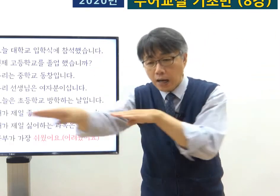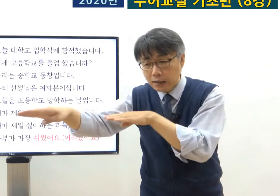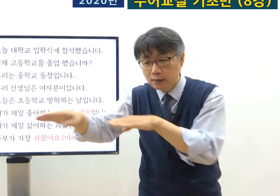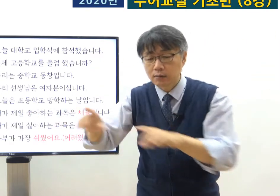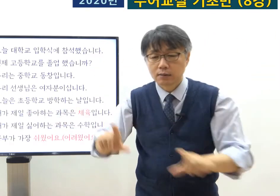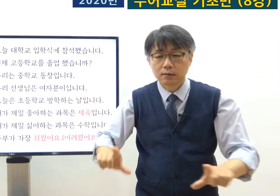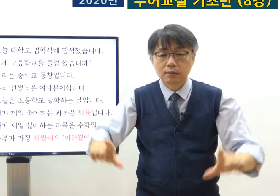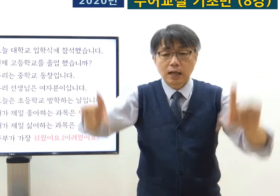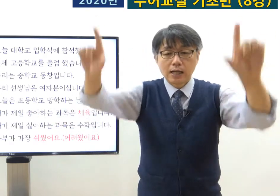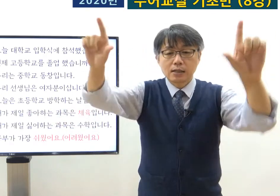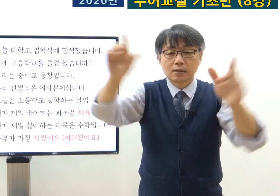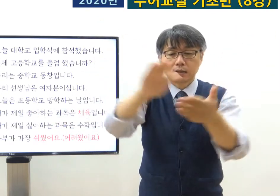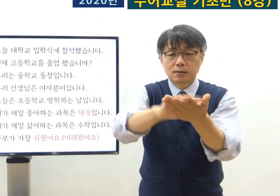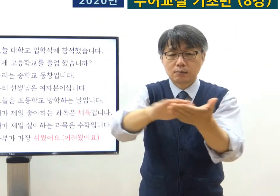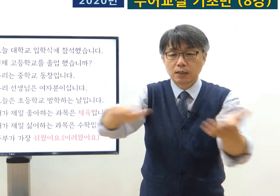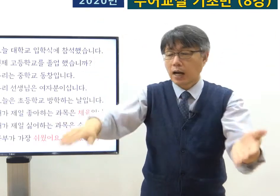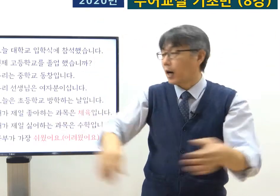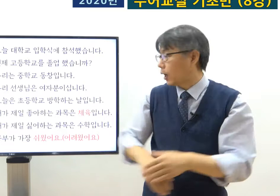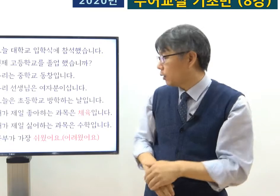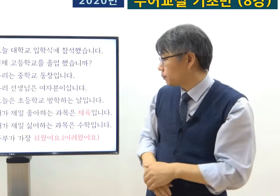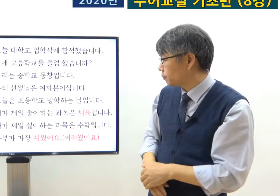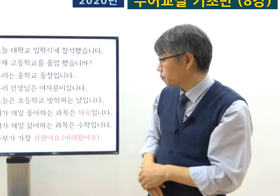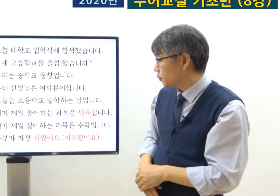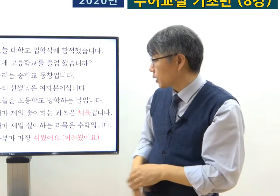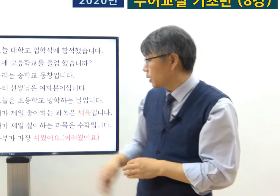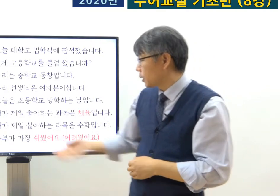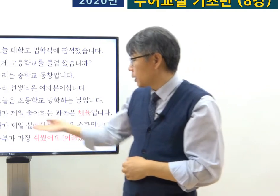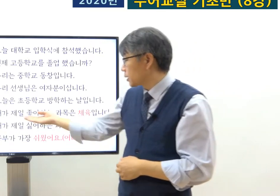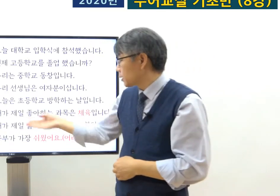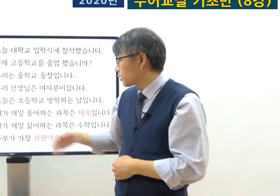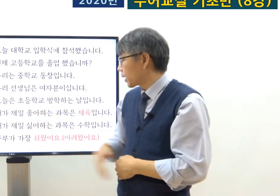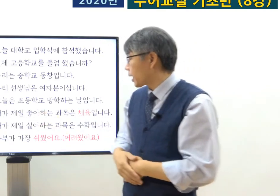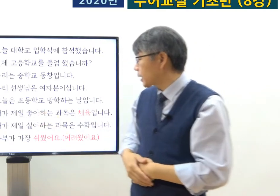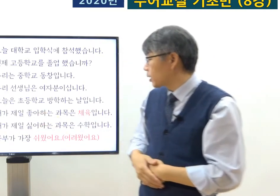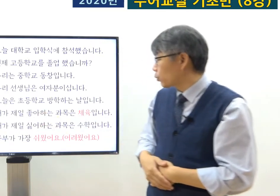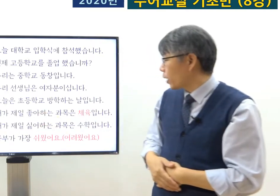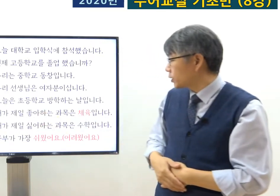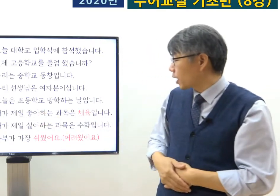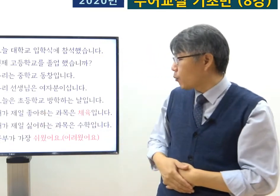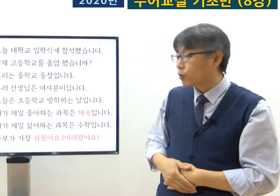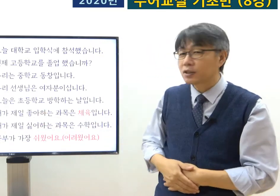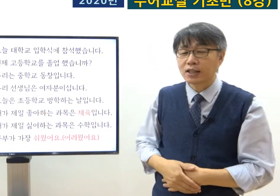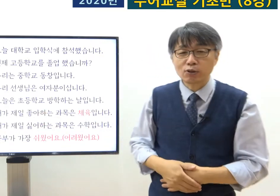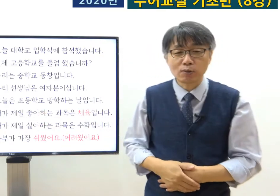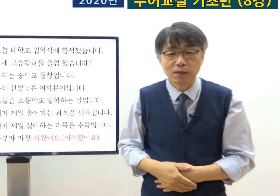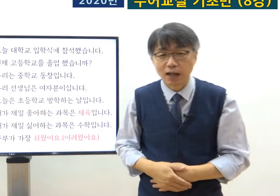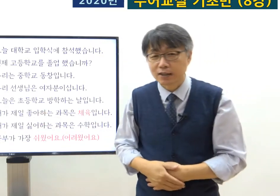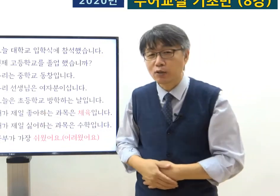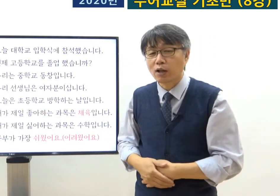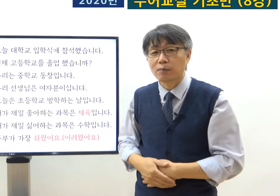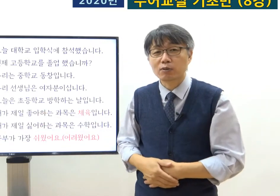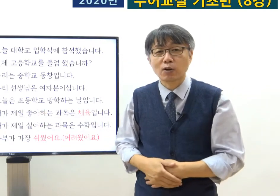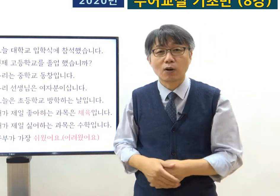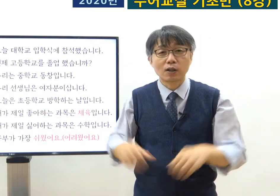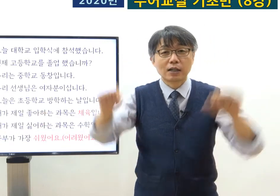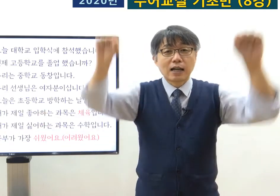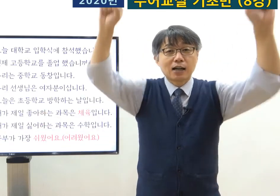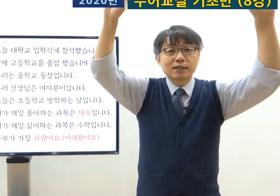방학하는 날입니다. 내가 제일 좋아하는 과목은 체육입니다. 체육을 안 배웠죠? 자,